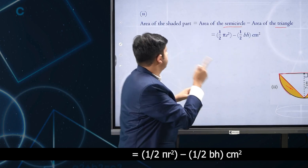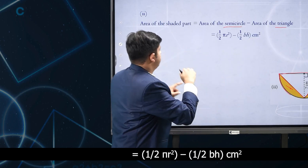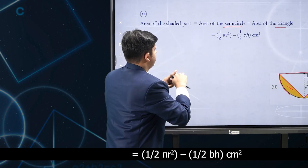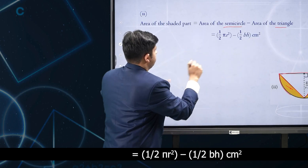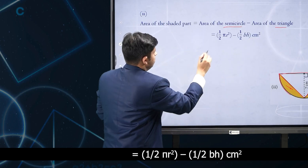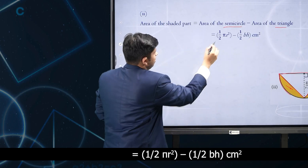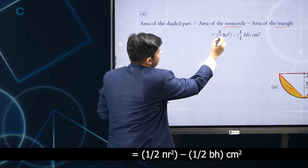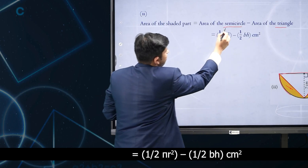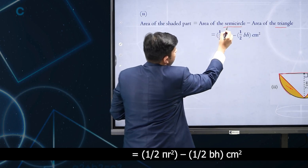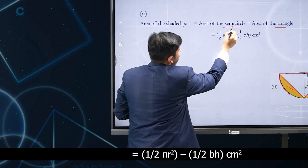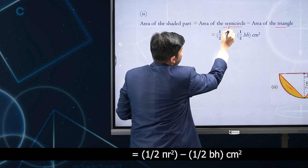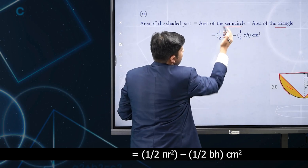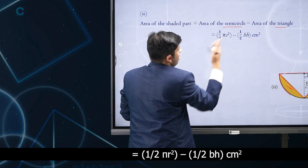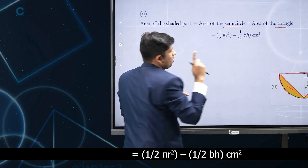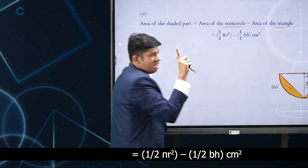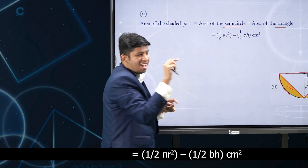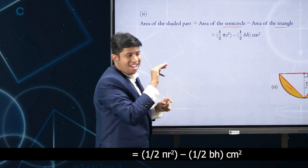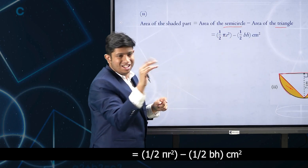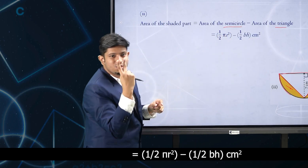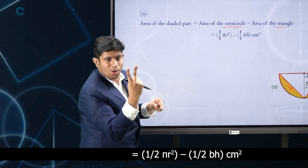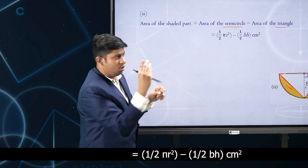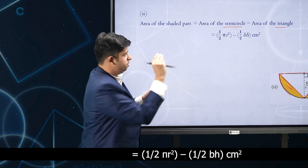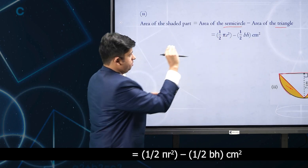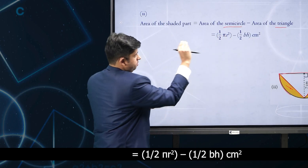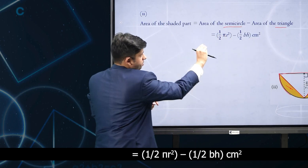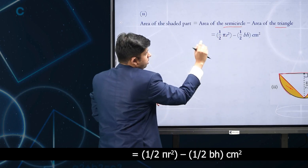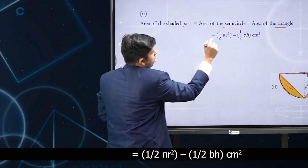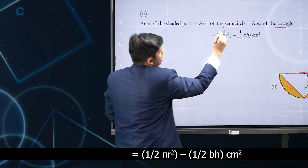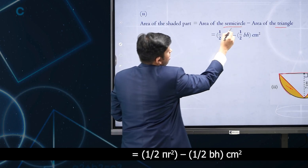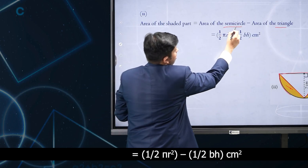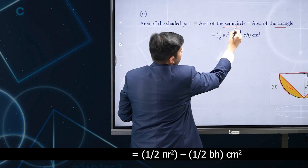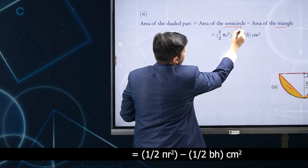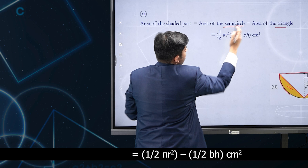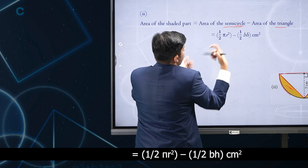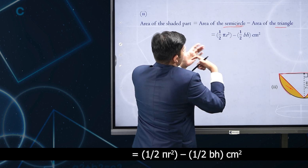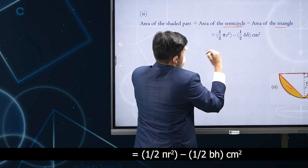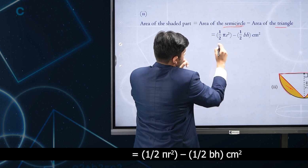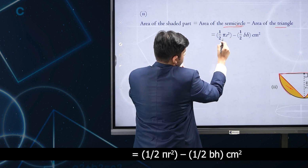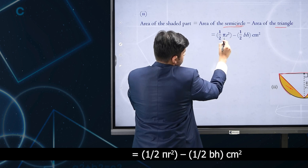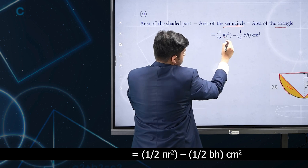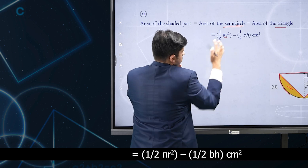That is equal to 1/2 pi r square minus 1/2 of bh centimeter square.